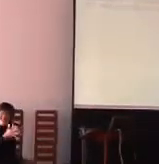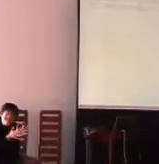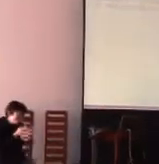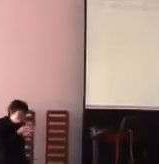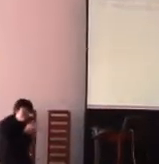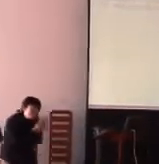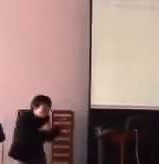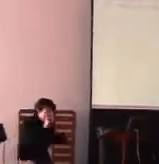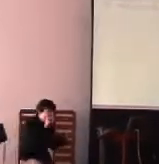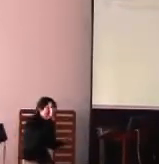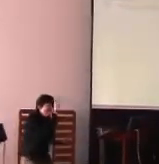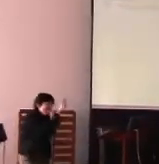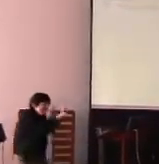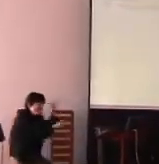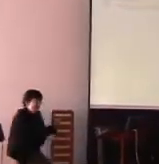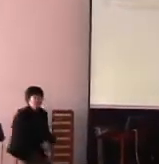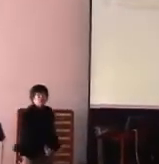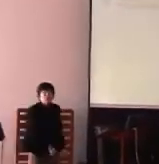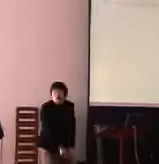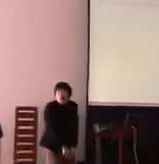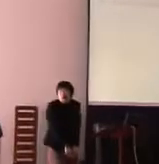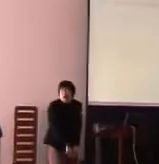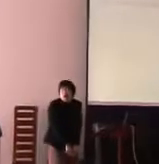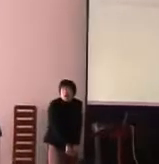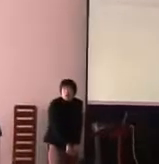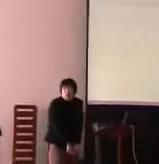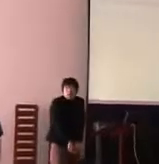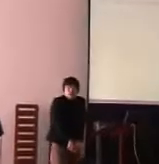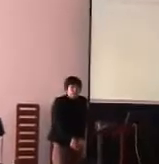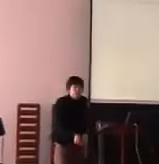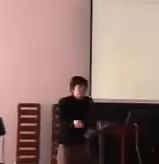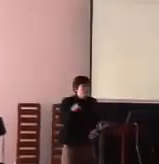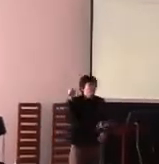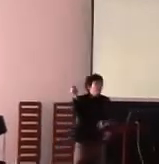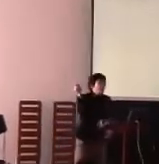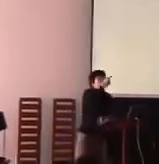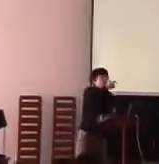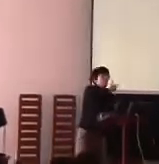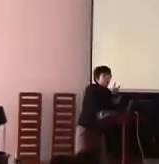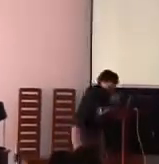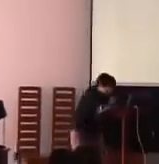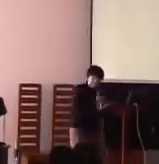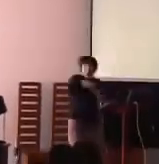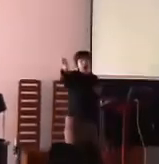奪っていくすごく取られていくああ